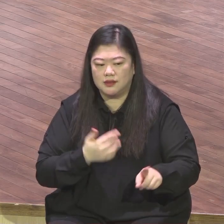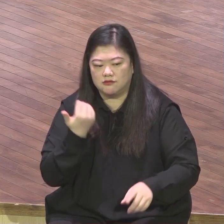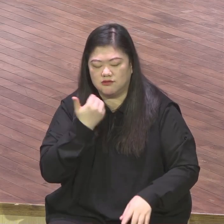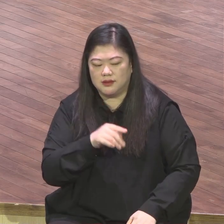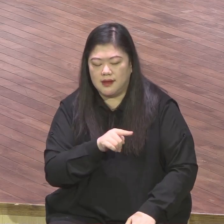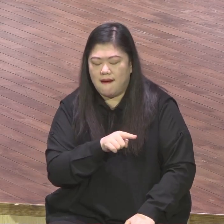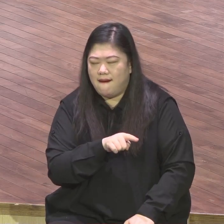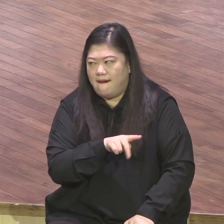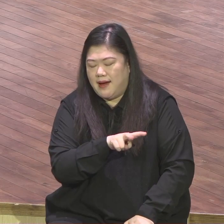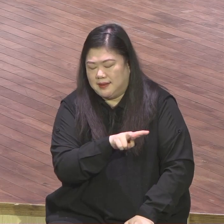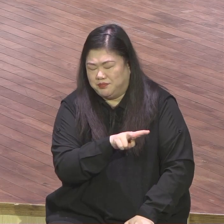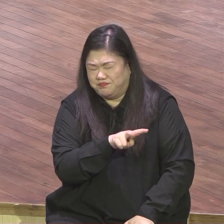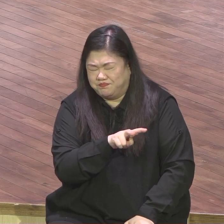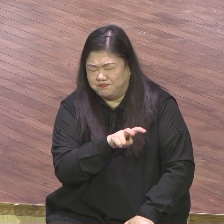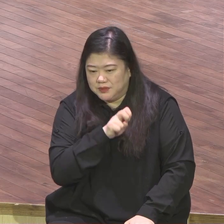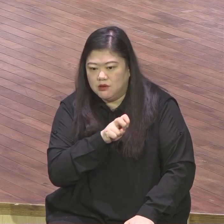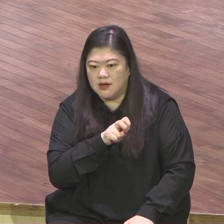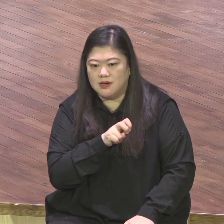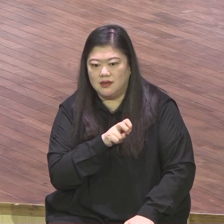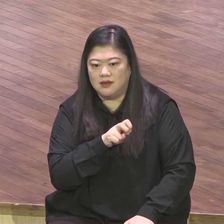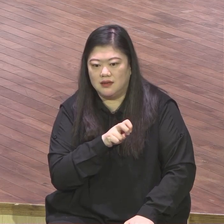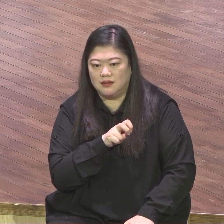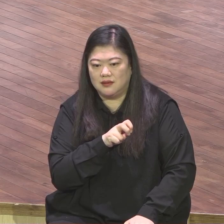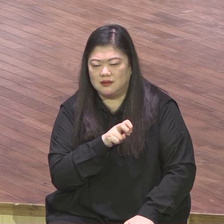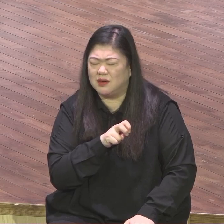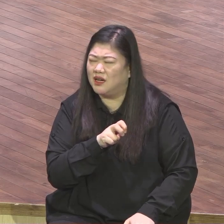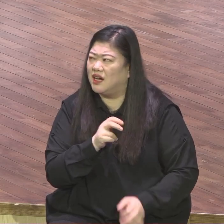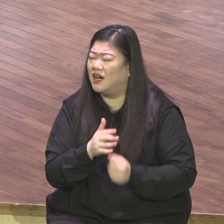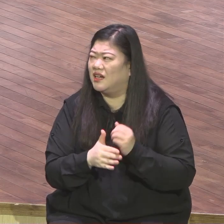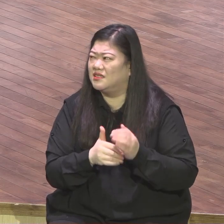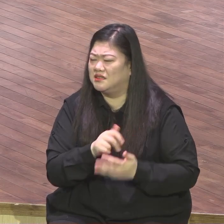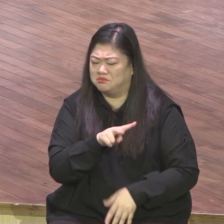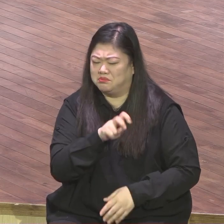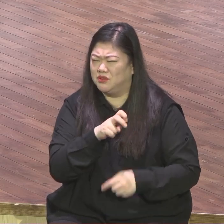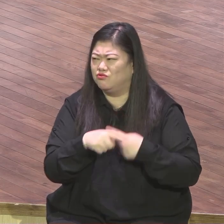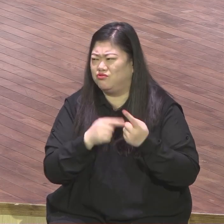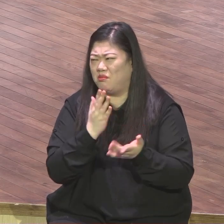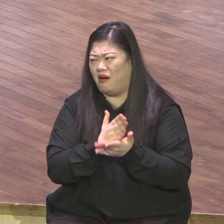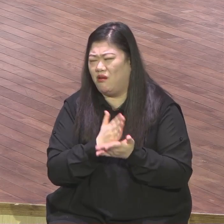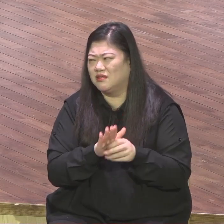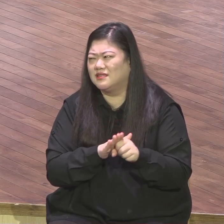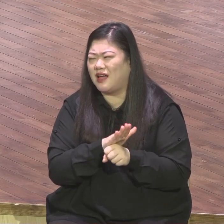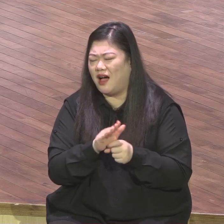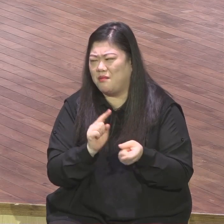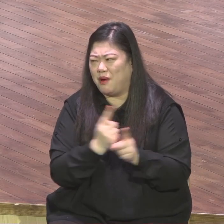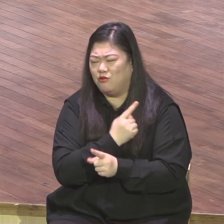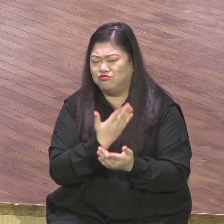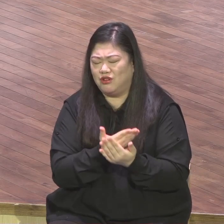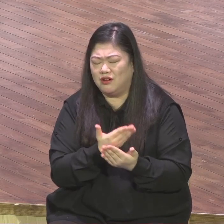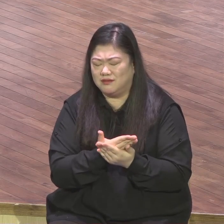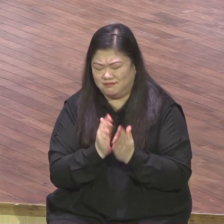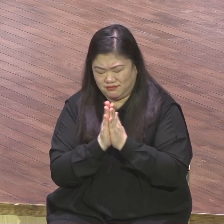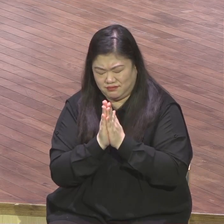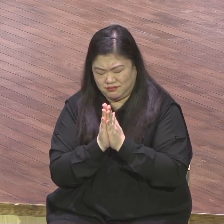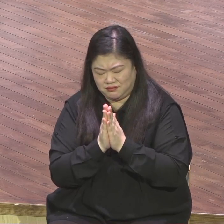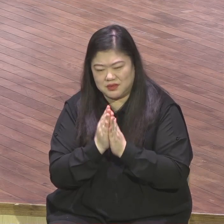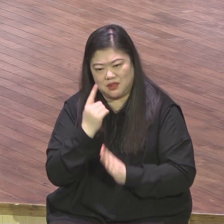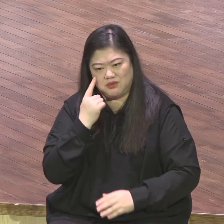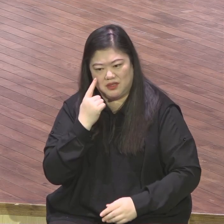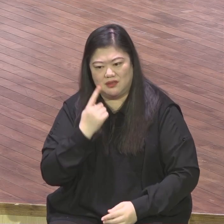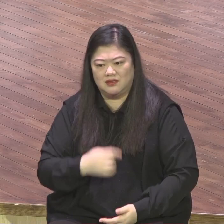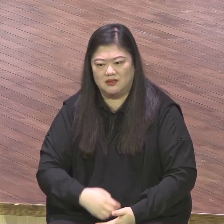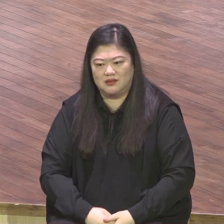저 인간 사랑할 수 있는 마음 나에게 허락하여 주옵소서. 이게요 복음적 기도예요. 하나님